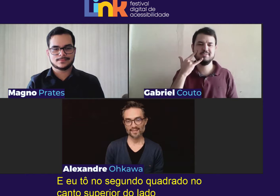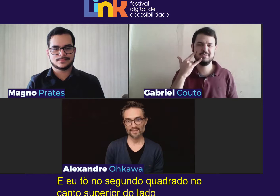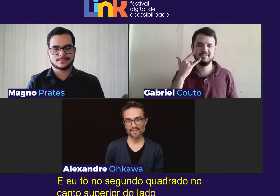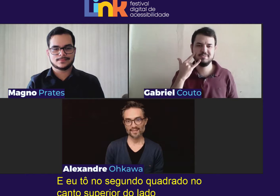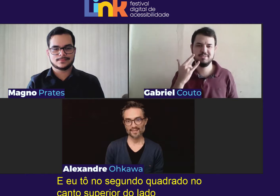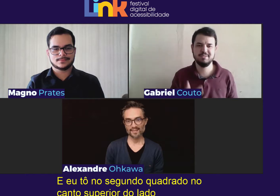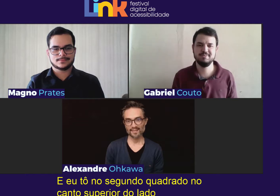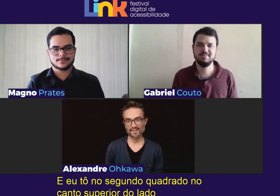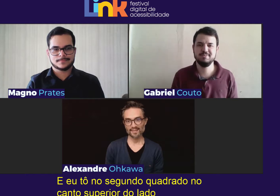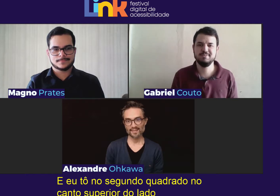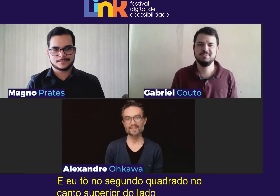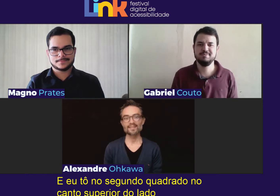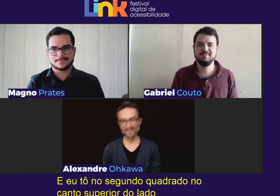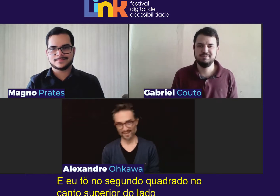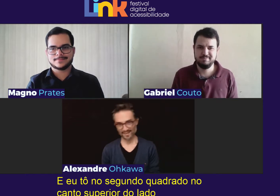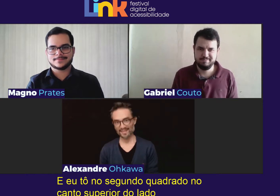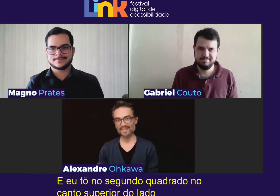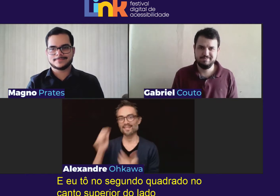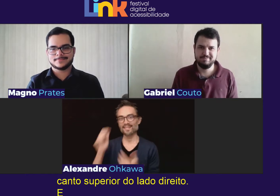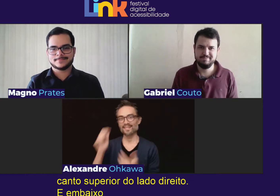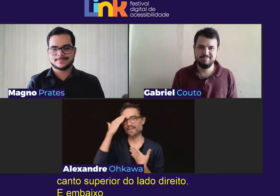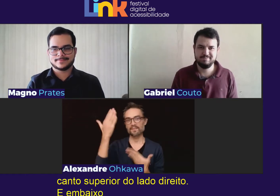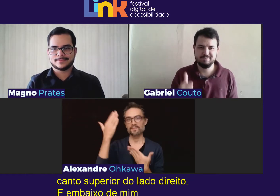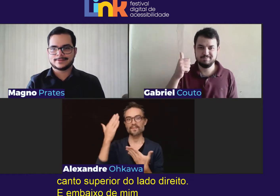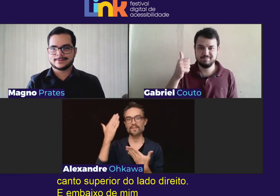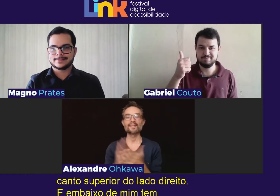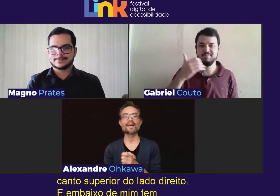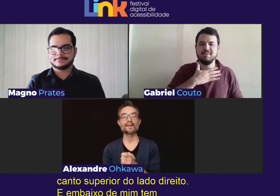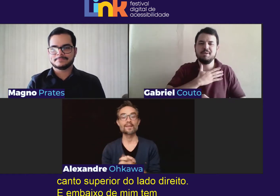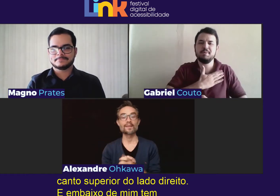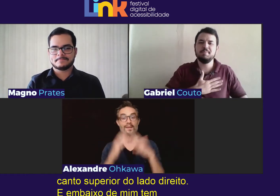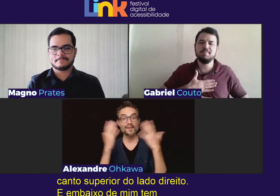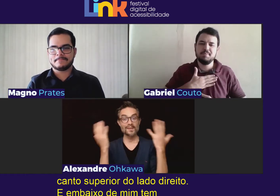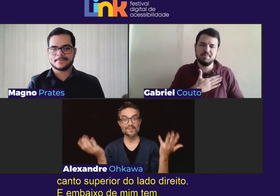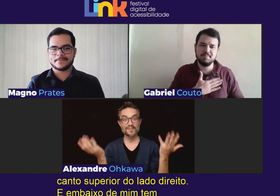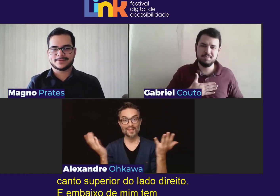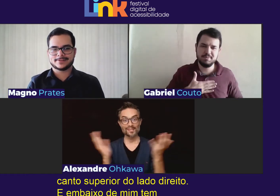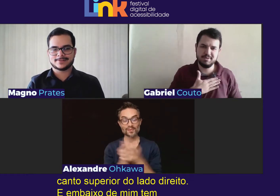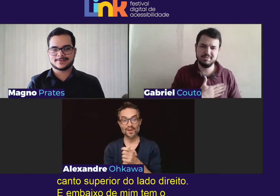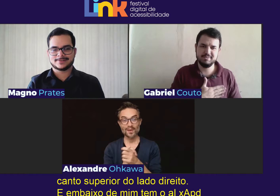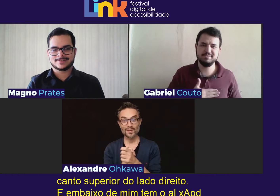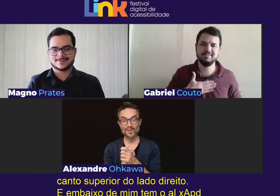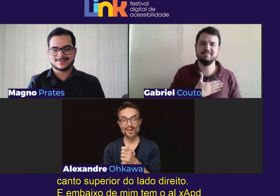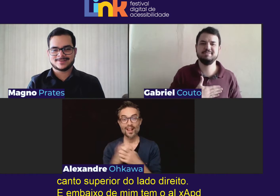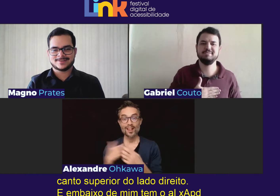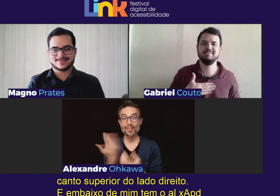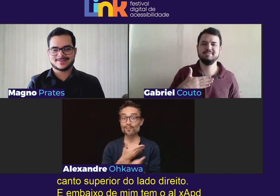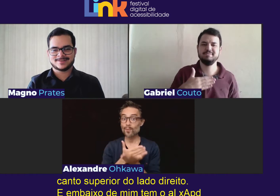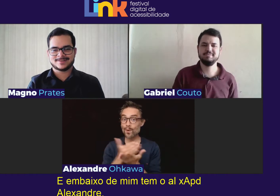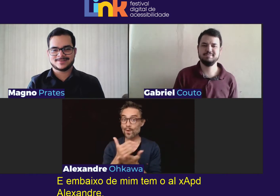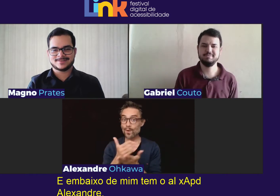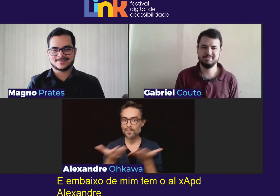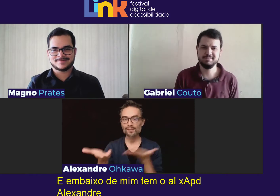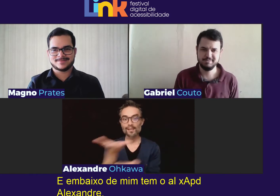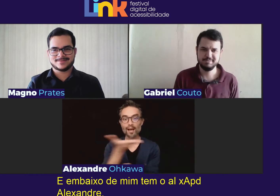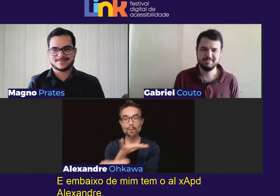de mim tem o Alexandre. É um prazer estar aqui